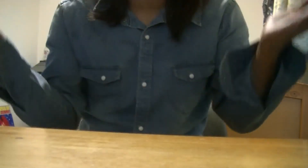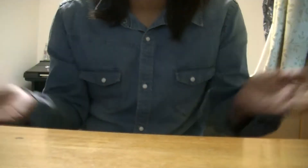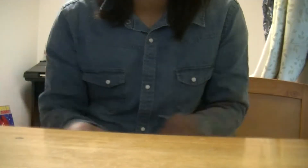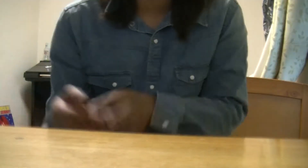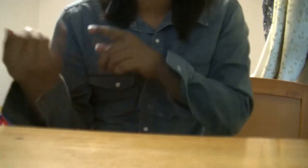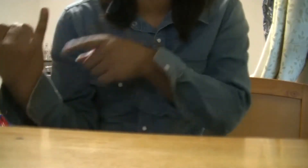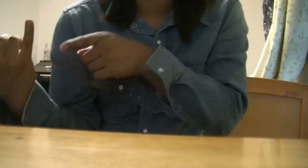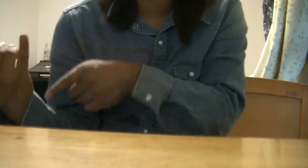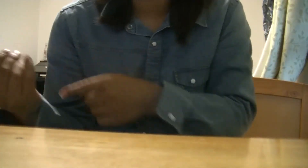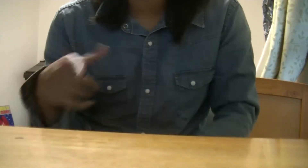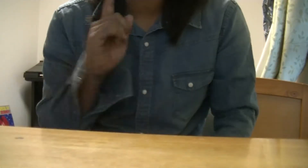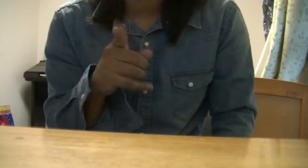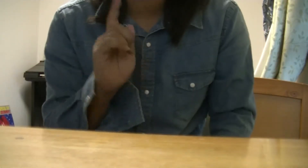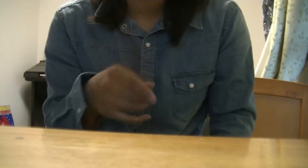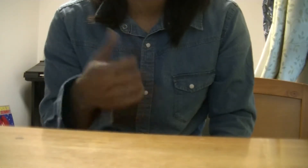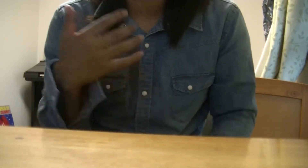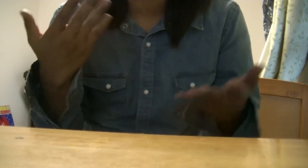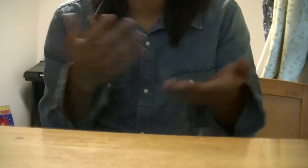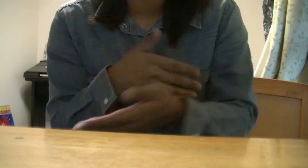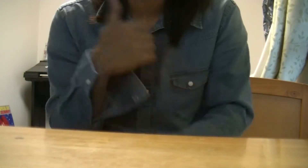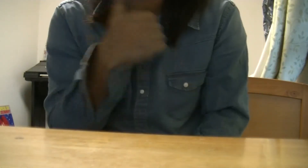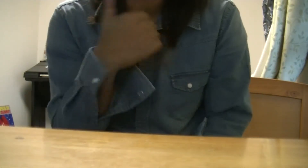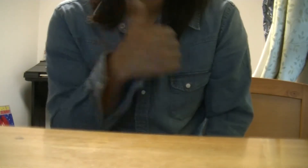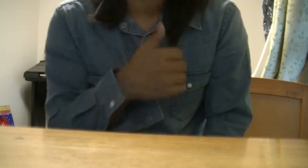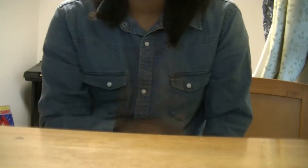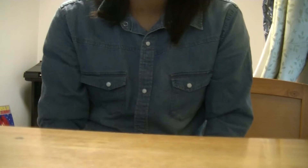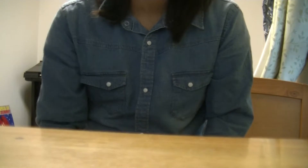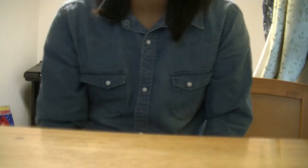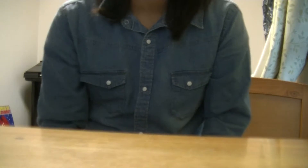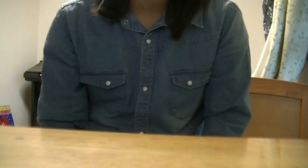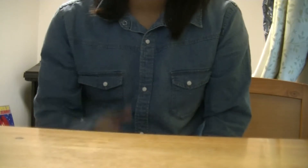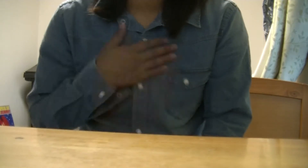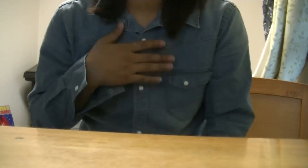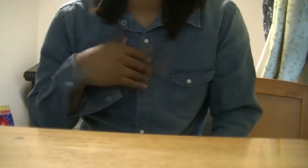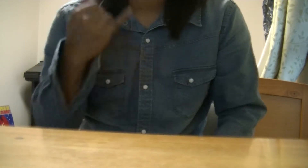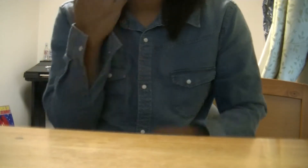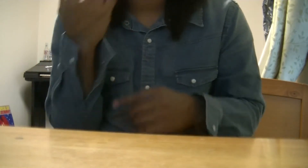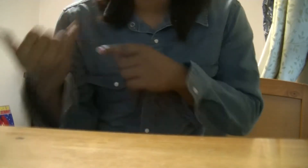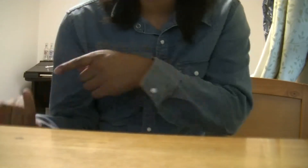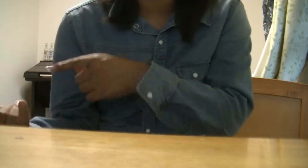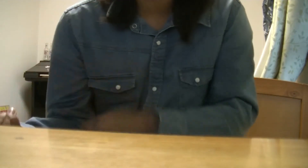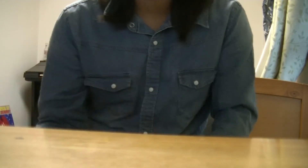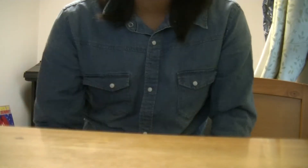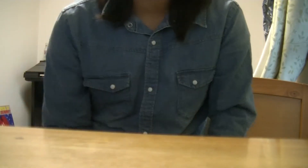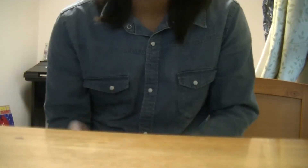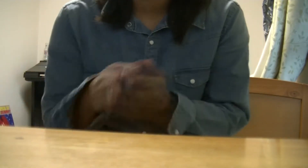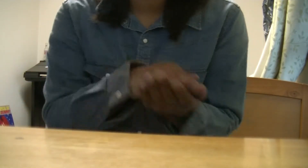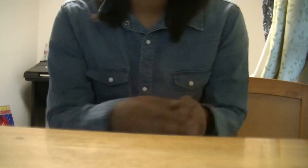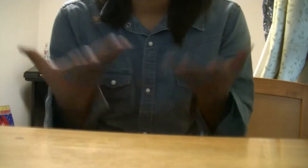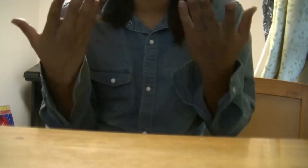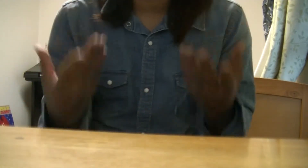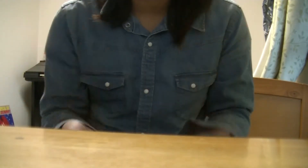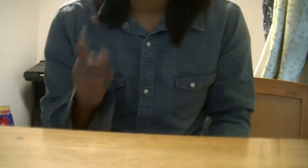ますよ。オードリー・ヘップバーンが自分たちの息子に死ぬ前に最後に残した言葉の一部です